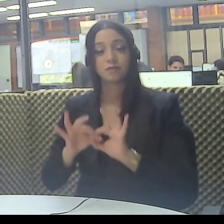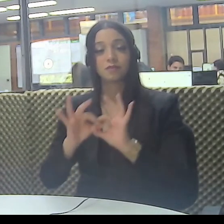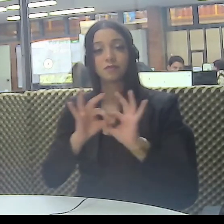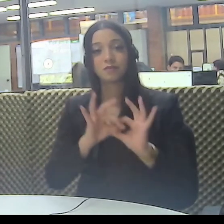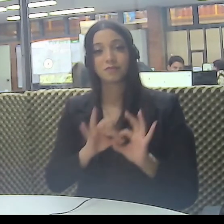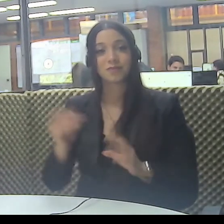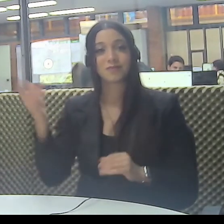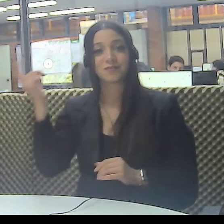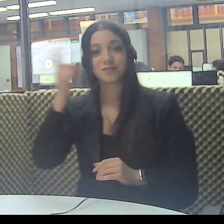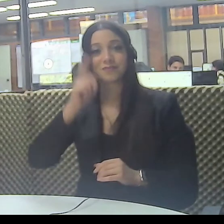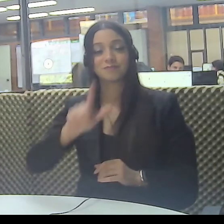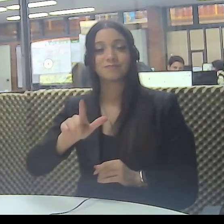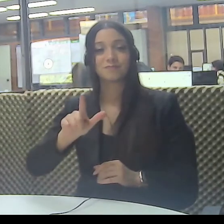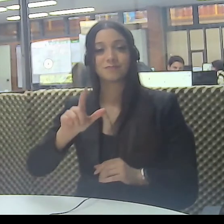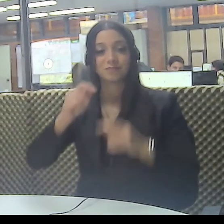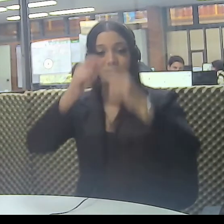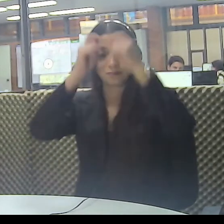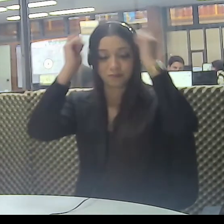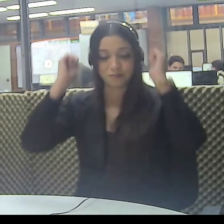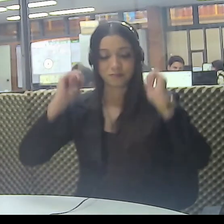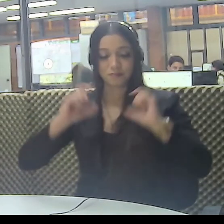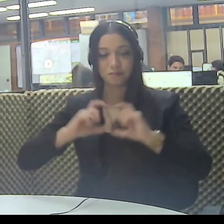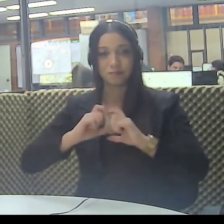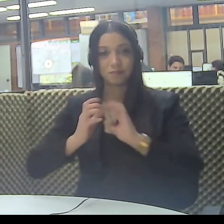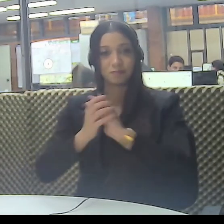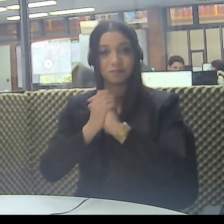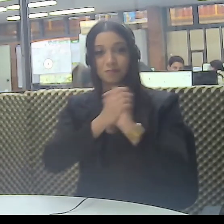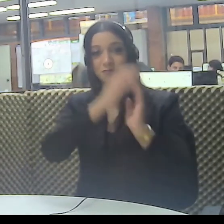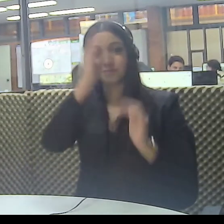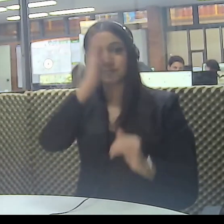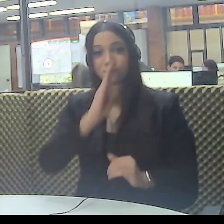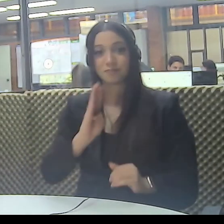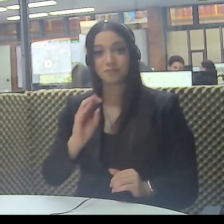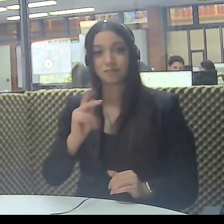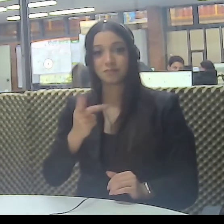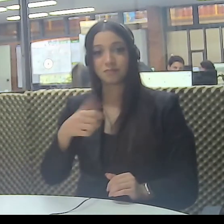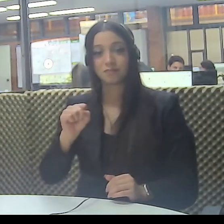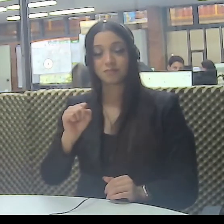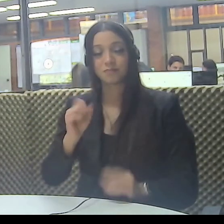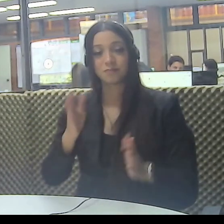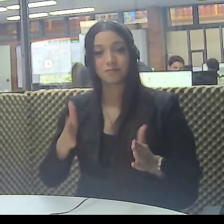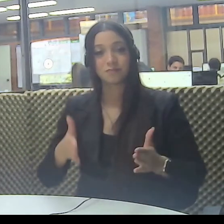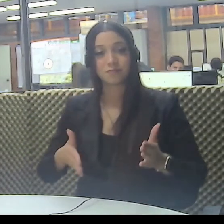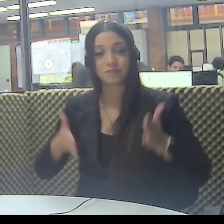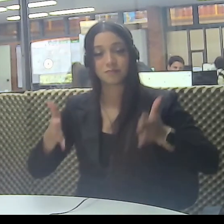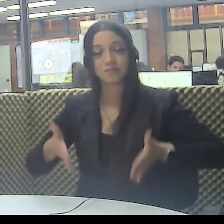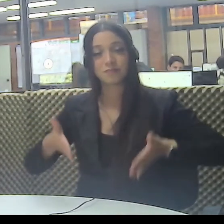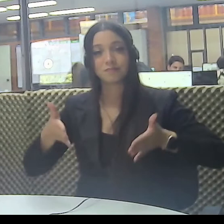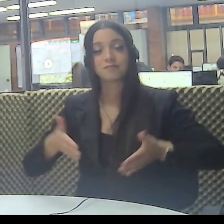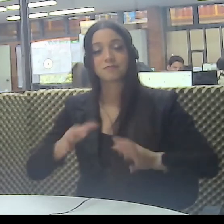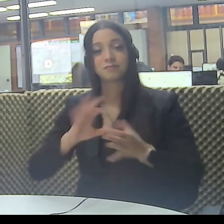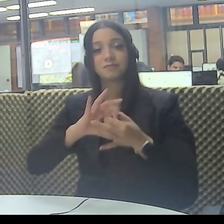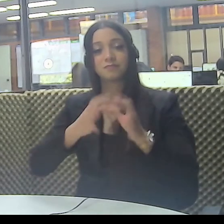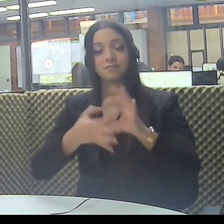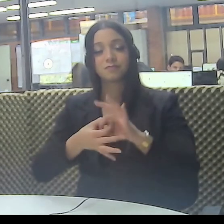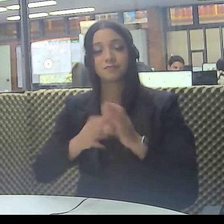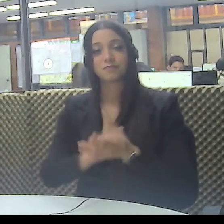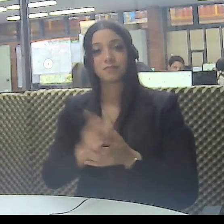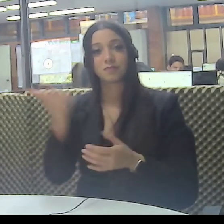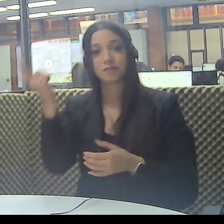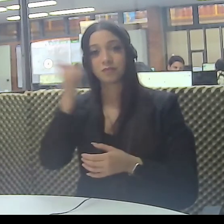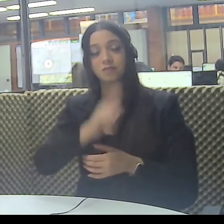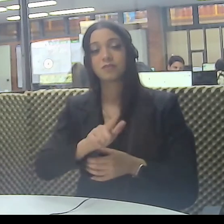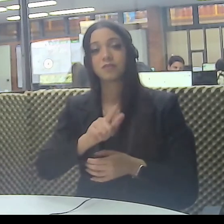que conquistaram medalhas do Campeonato Brasileiro de Bocha Paralímpica. Matheus Carvalho conquistou a medalha